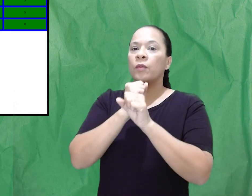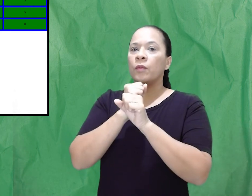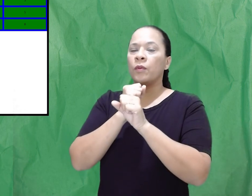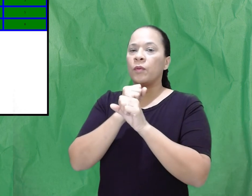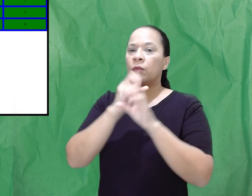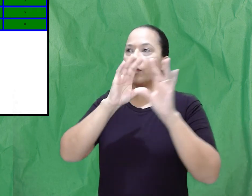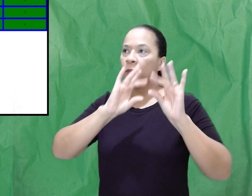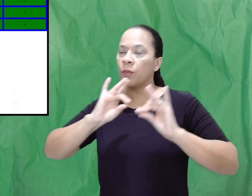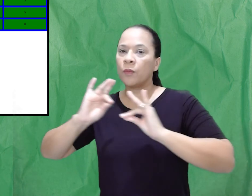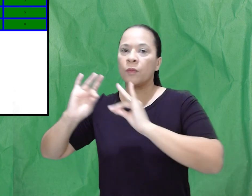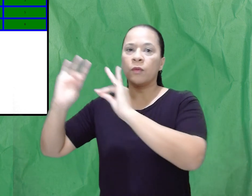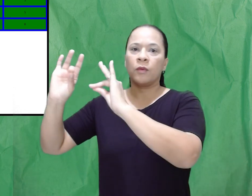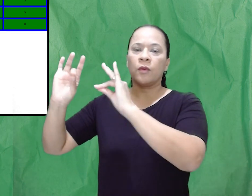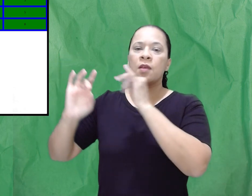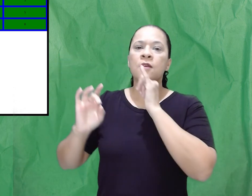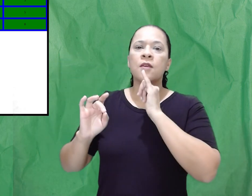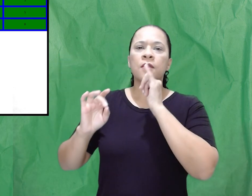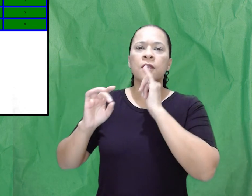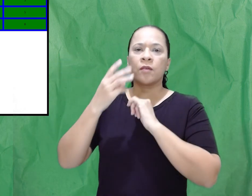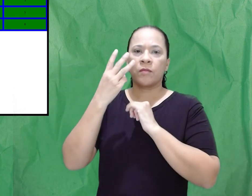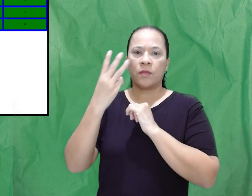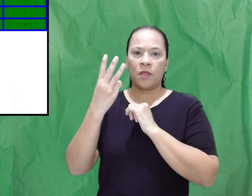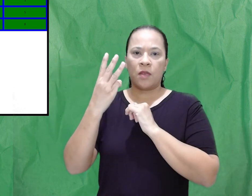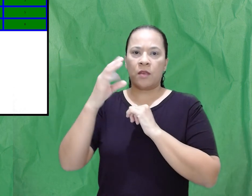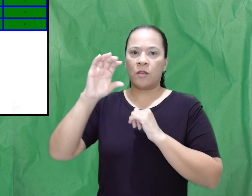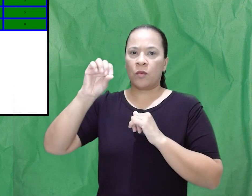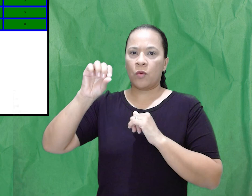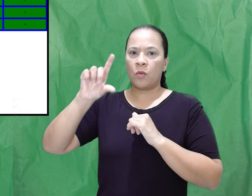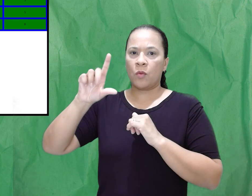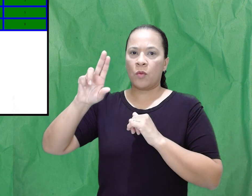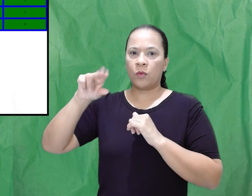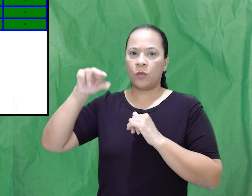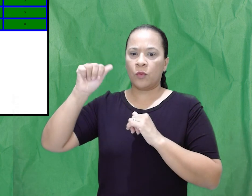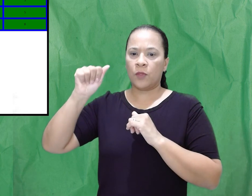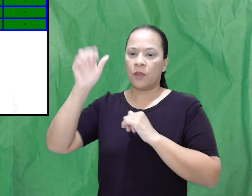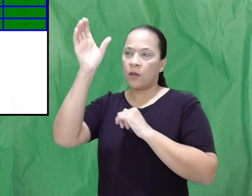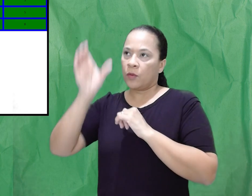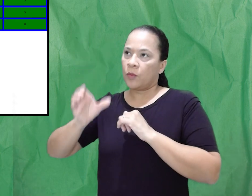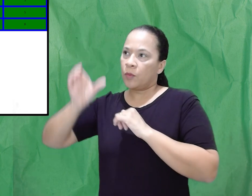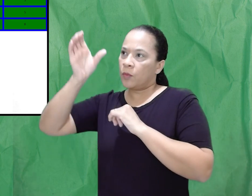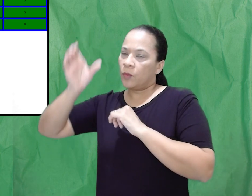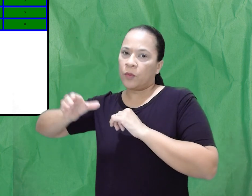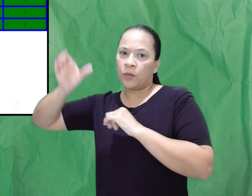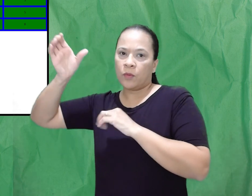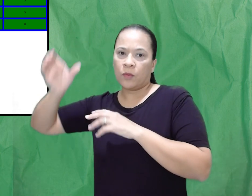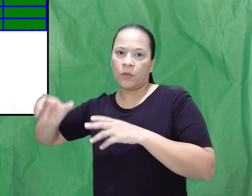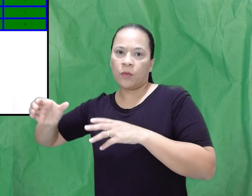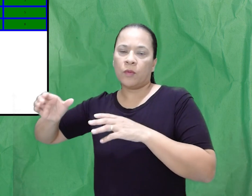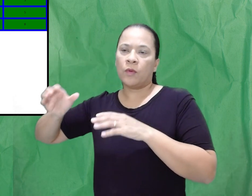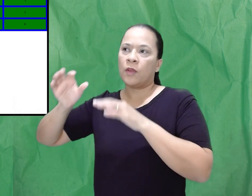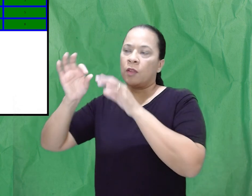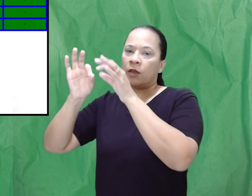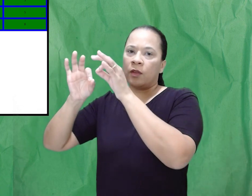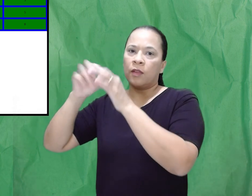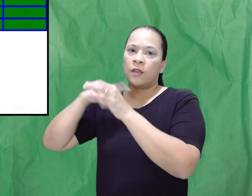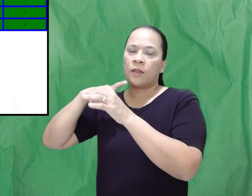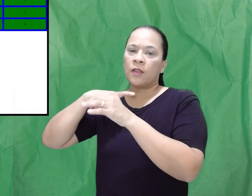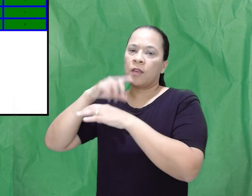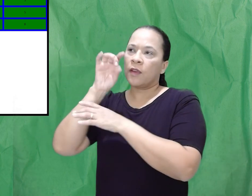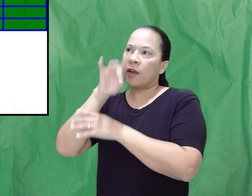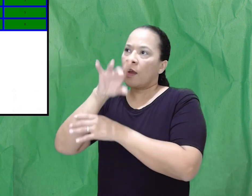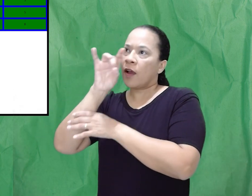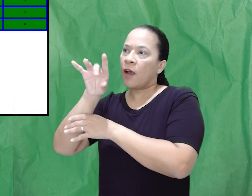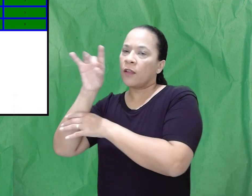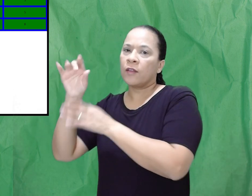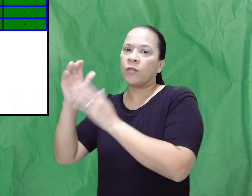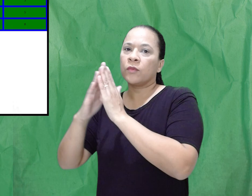nesse grid. Por exemplo, vai ser 3 colunas. E quando eu coloco alto, que essa coluna, o tamanho de cada coluna vai adaptar a partir